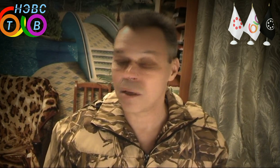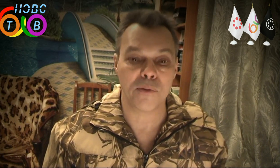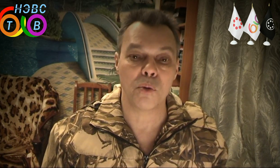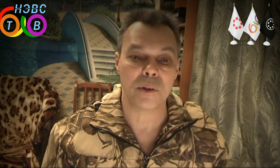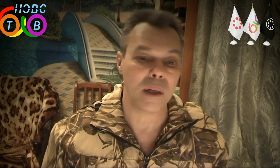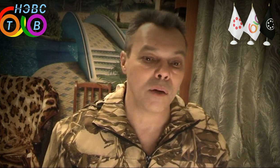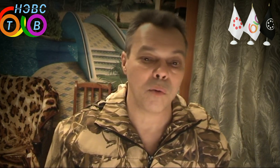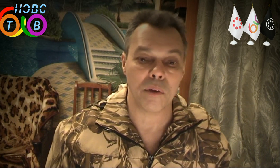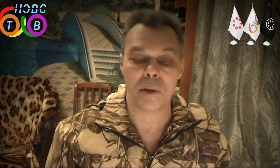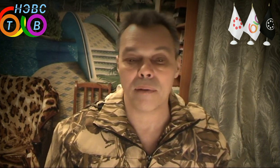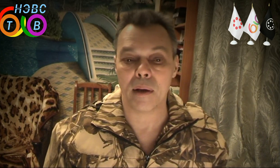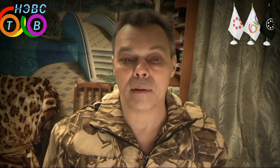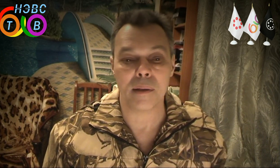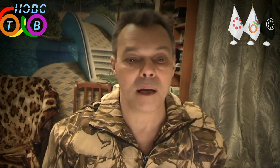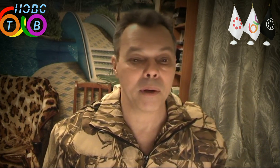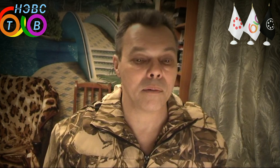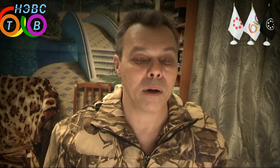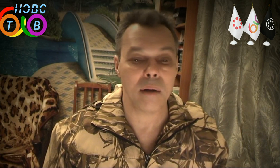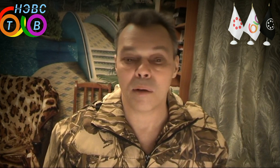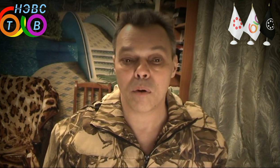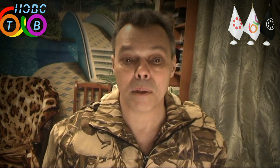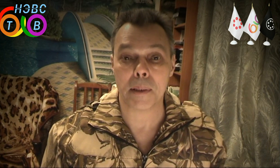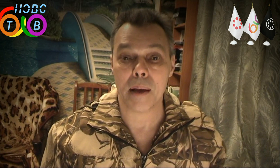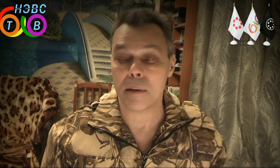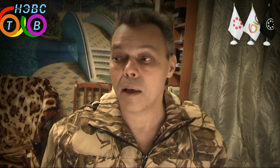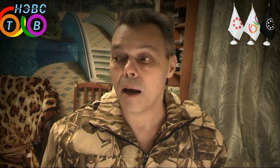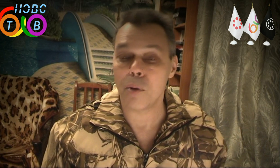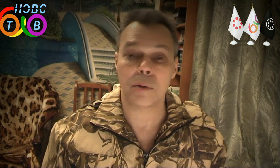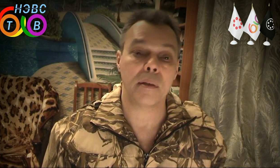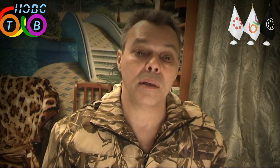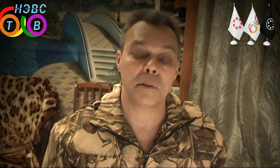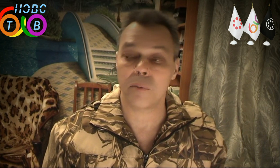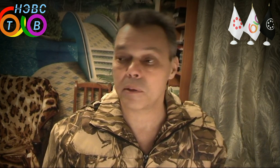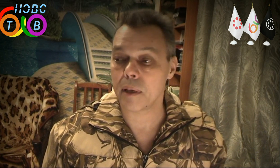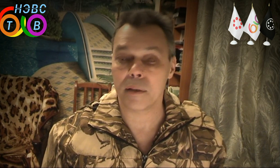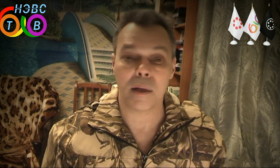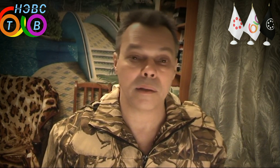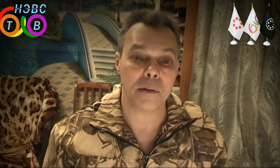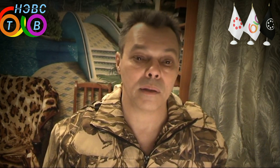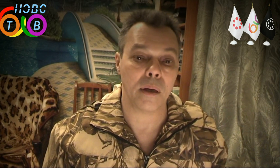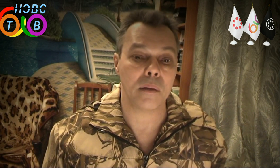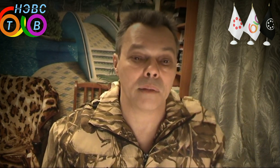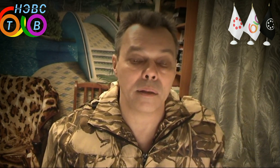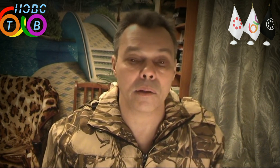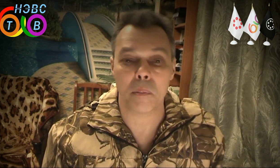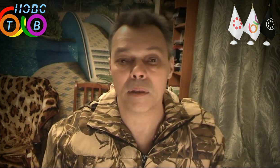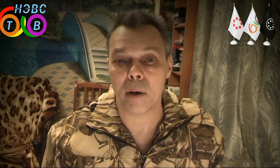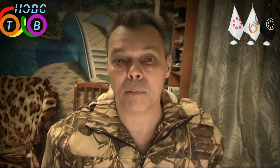даже вкус тела любого человека, да и запах его на любом расстоянии. А уж такие свойства, как энергетические, я, конечно же, понимаю